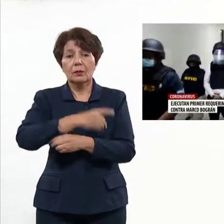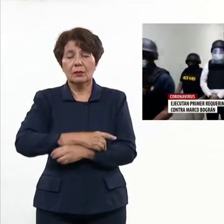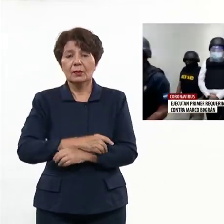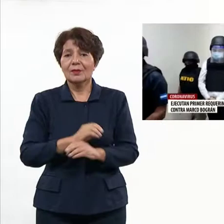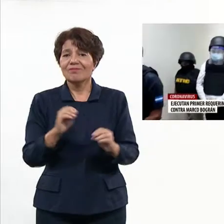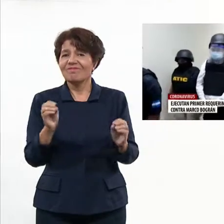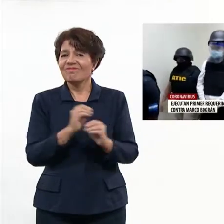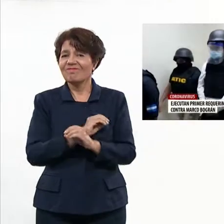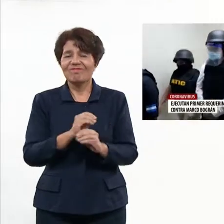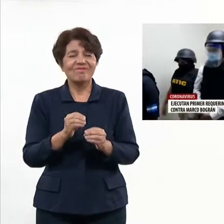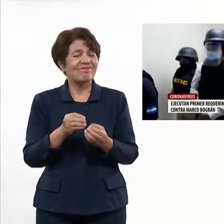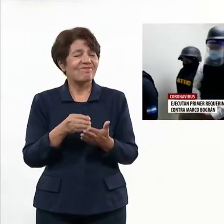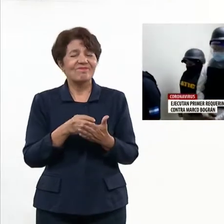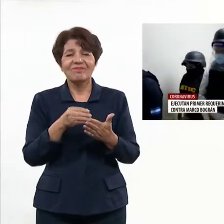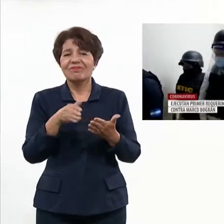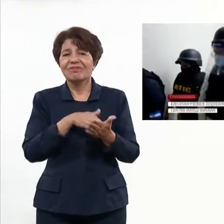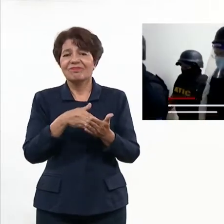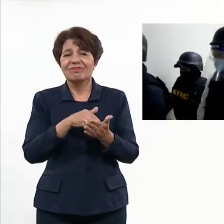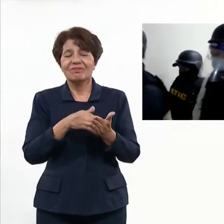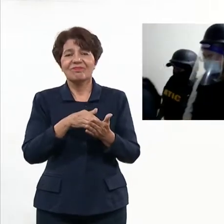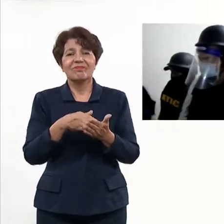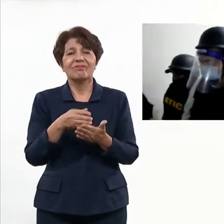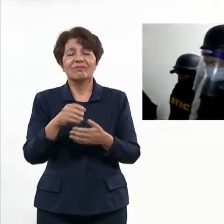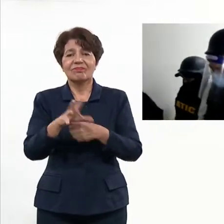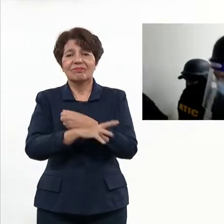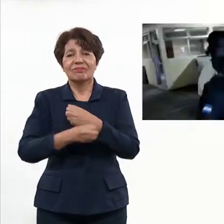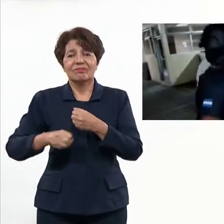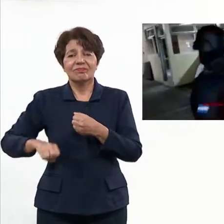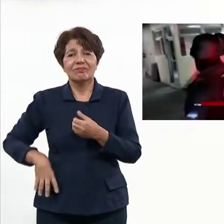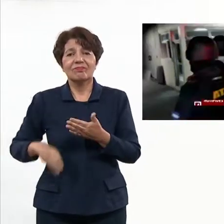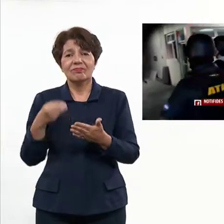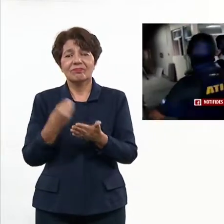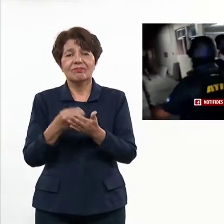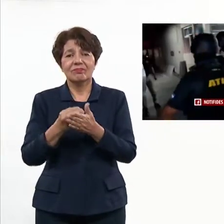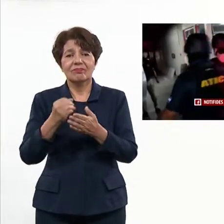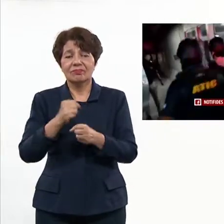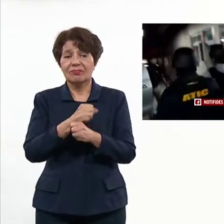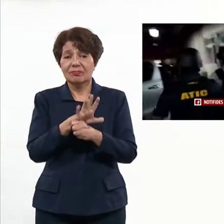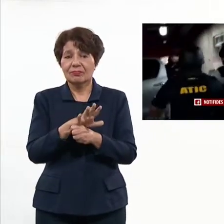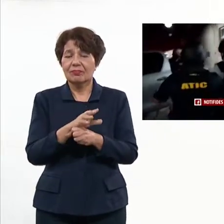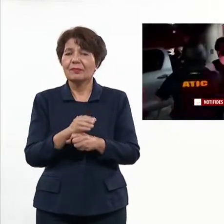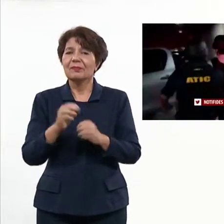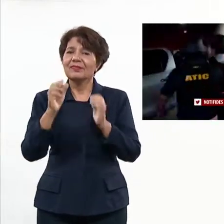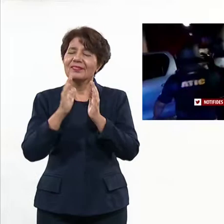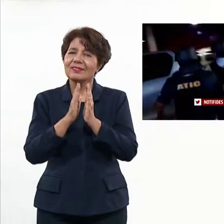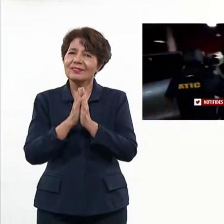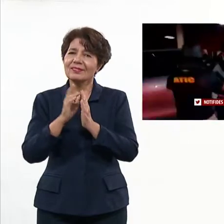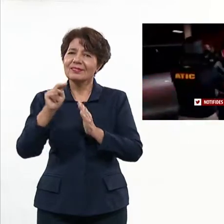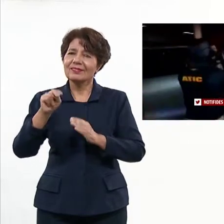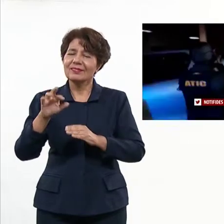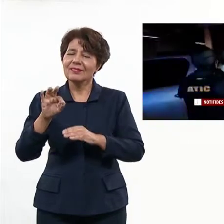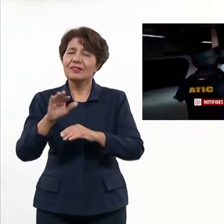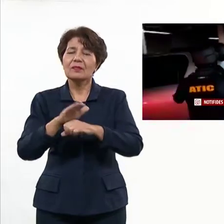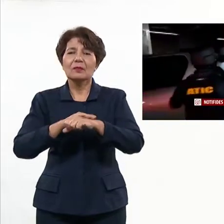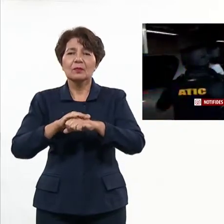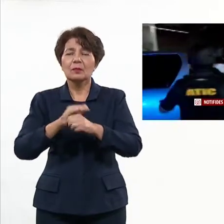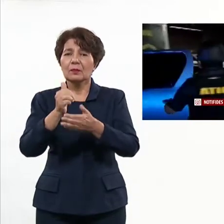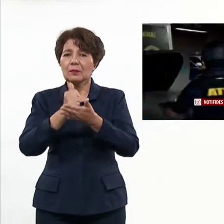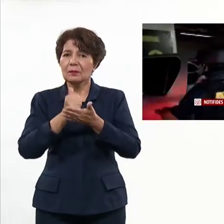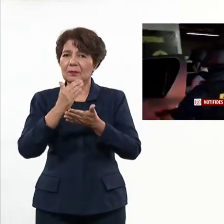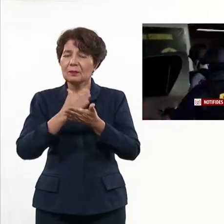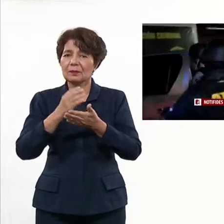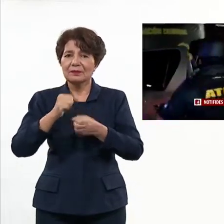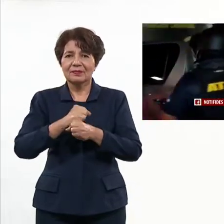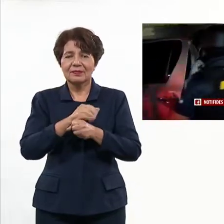manejo de fondos del estado por la emergencia ante el cob y 19 desde suyapa medios inútiles le invitamos a erradicar